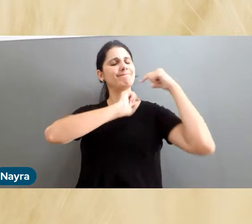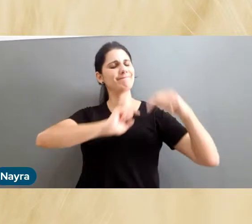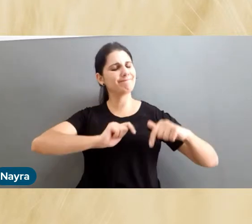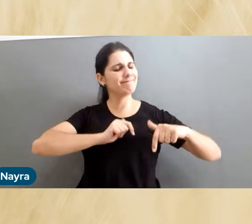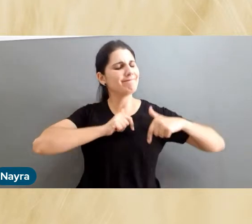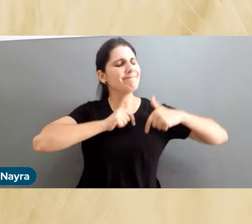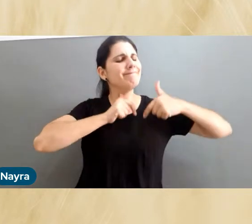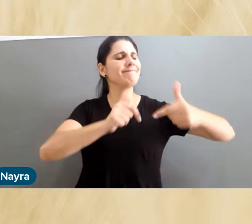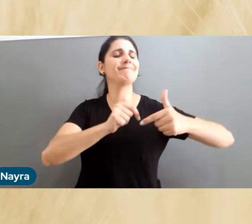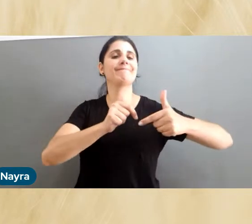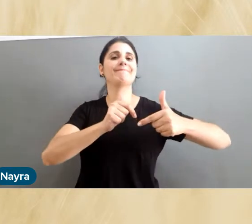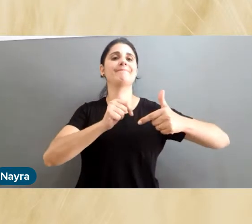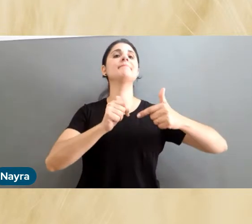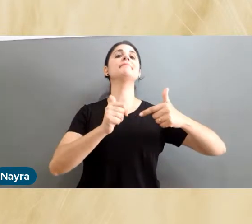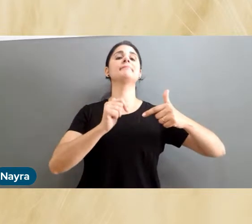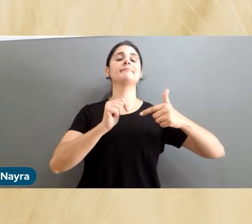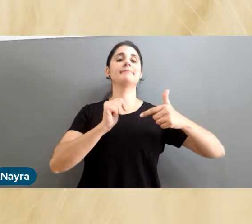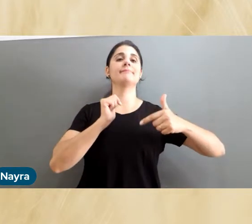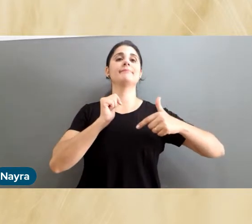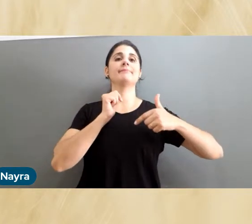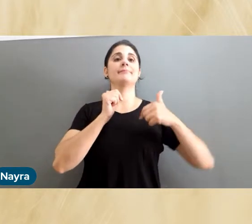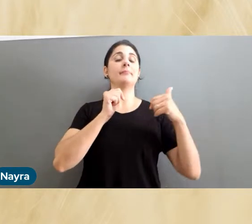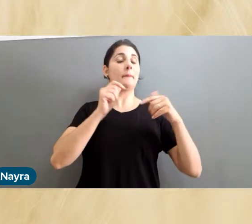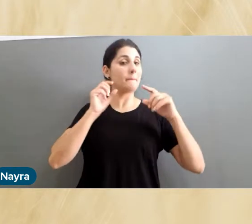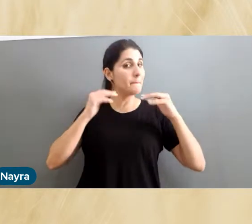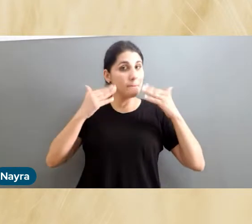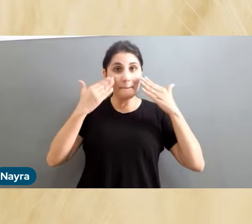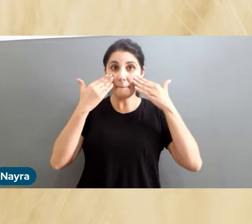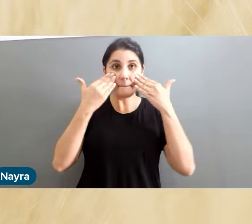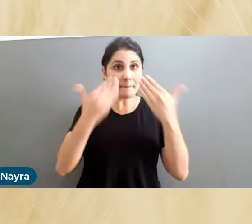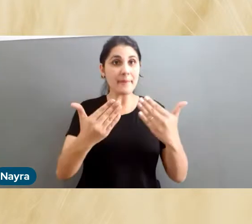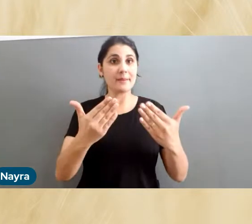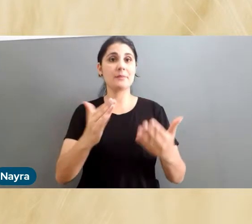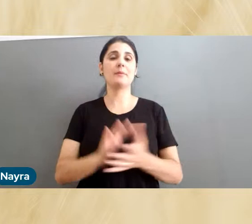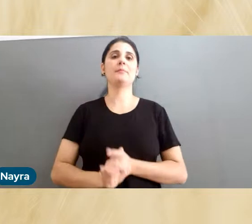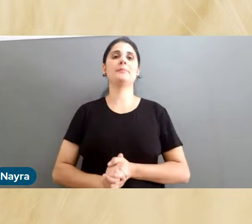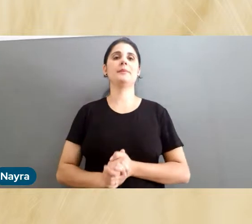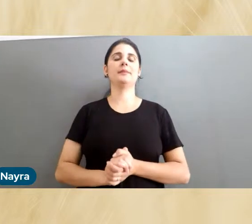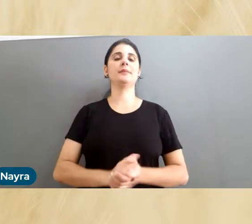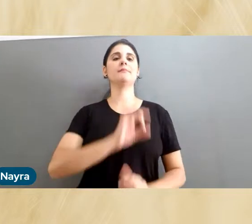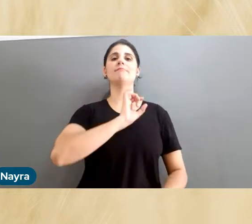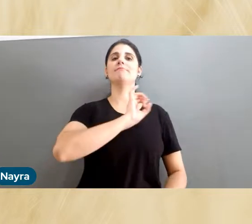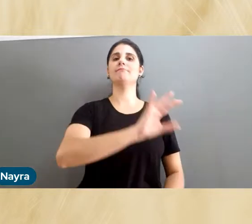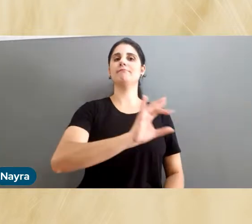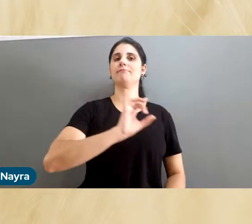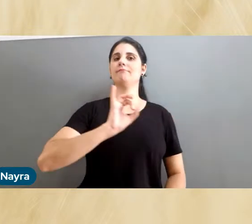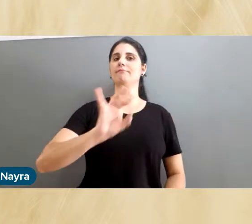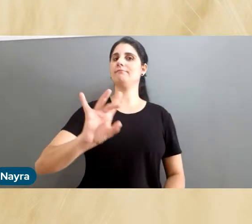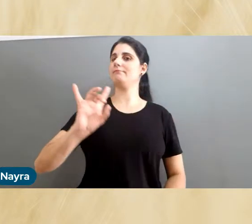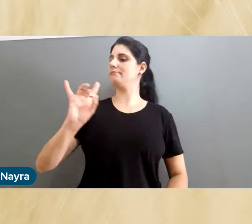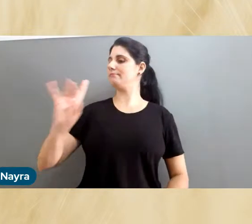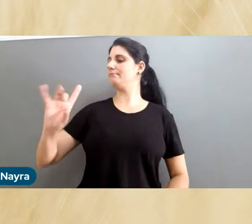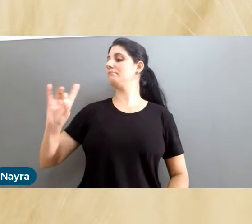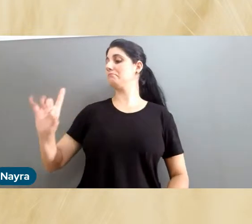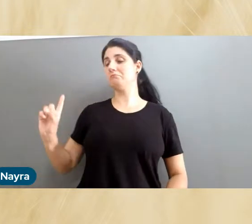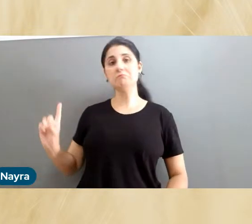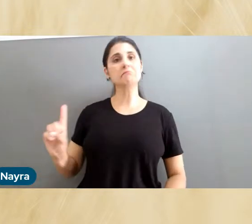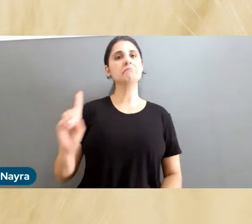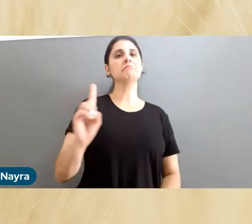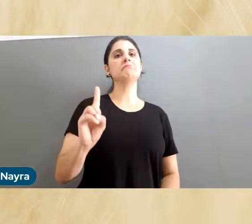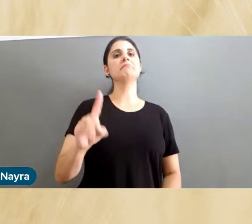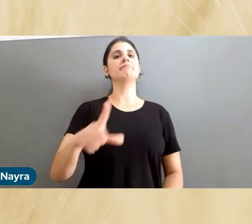deve desencumbir-se pessoalmente, cada um de nós também as